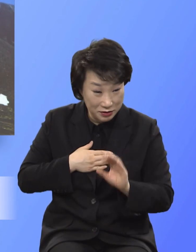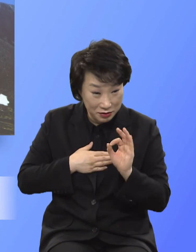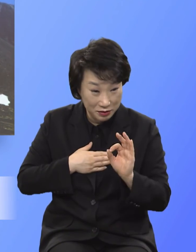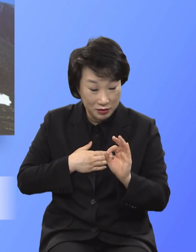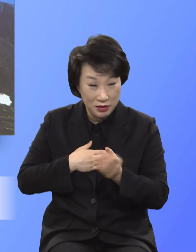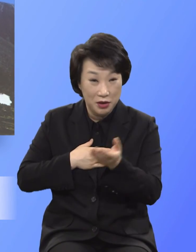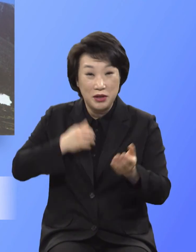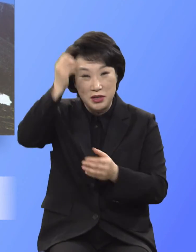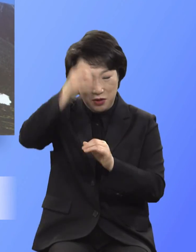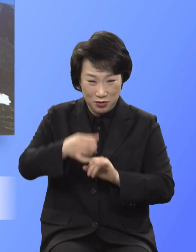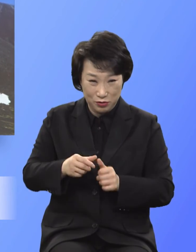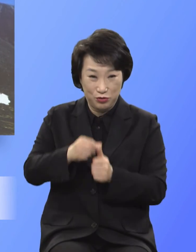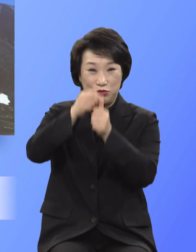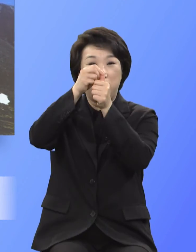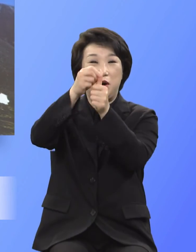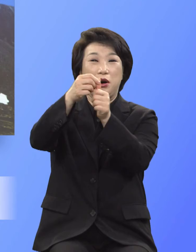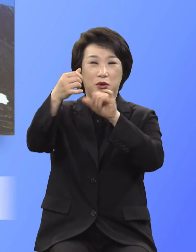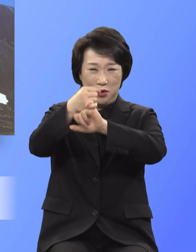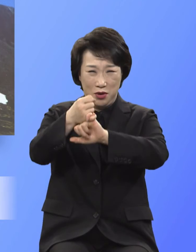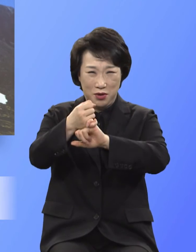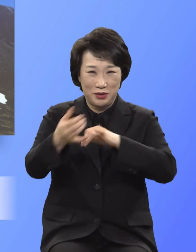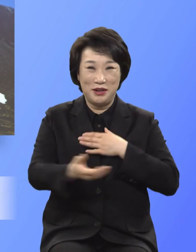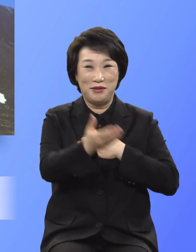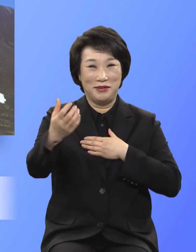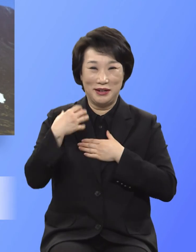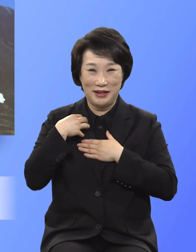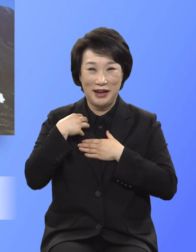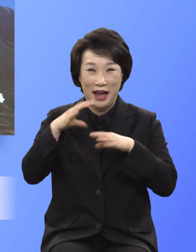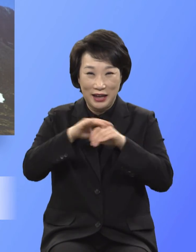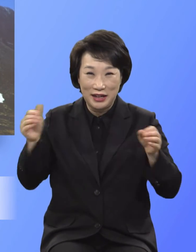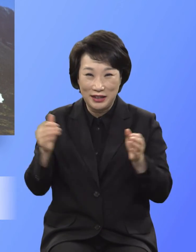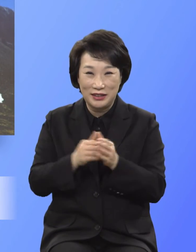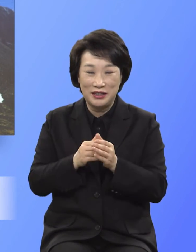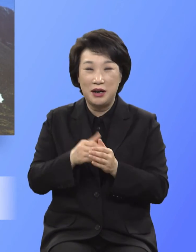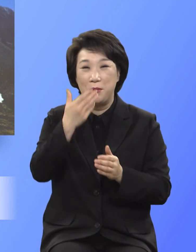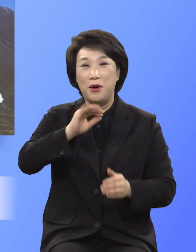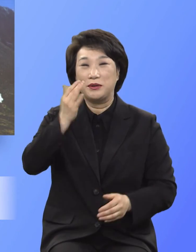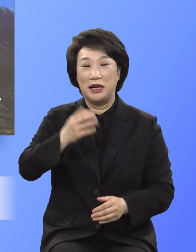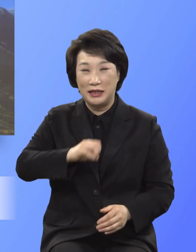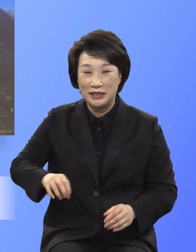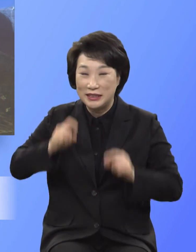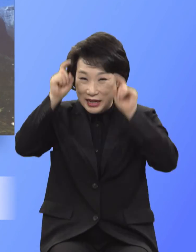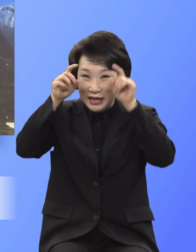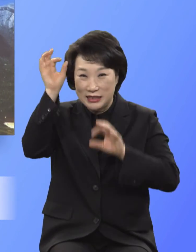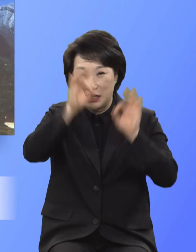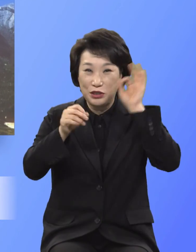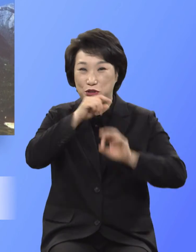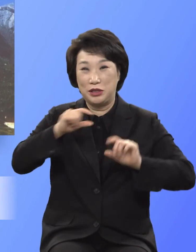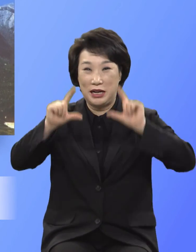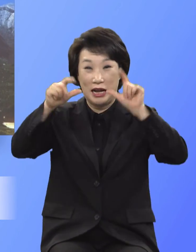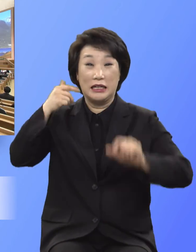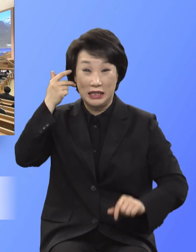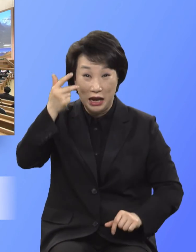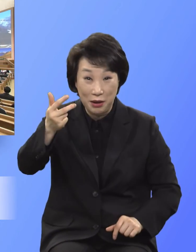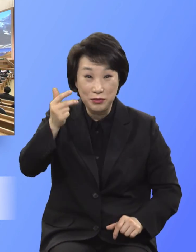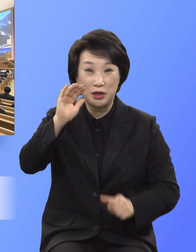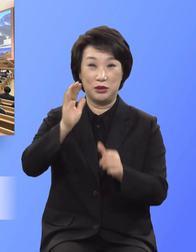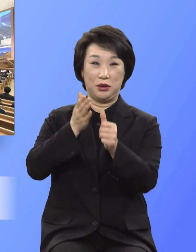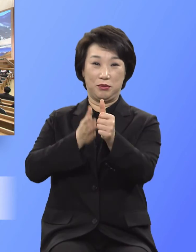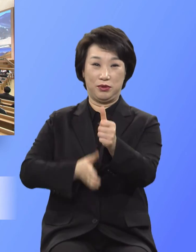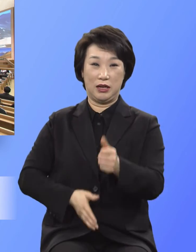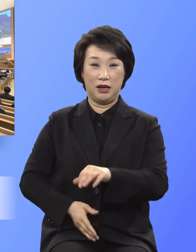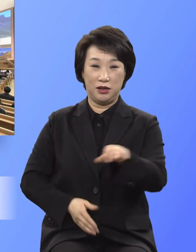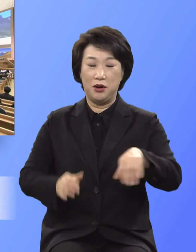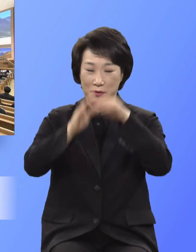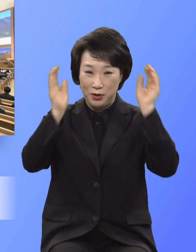살려내고야만은 여러분의 숙제를 다 푸는 복된 이른 양 찾기 주일이 되기를 원합니다.